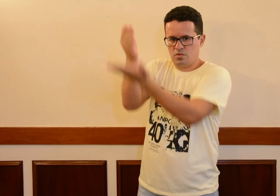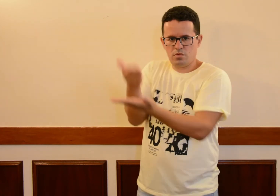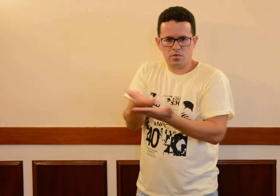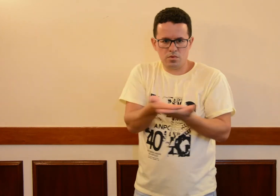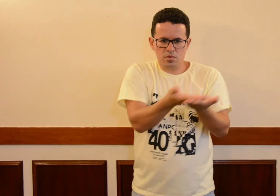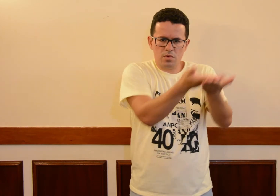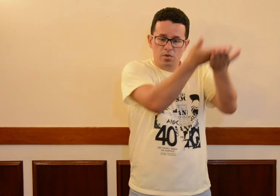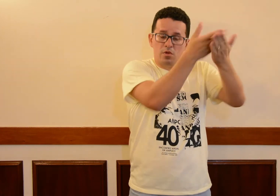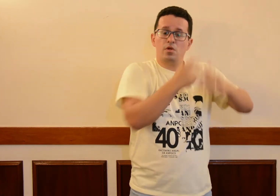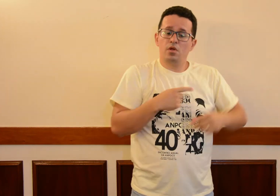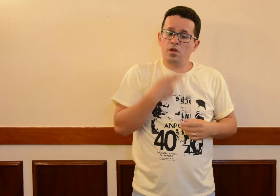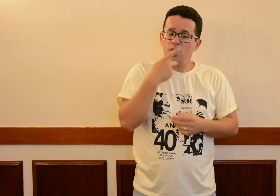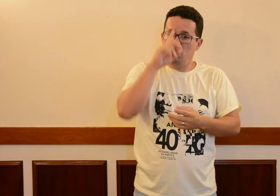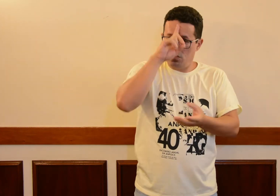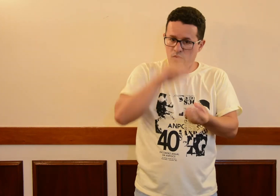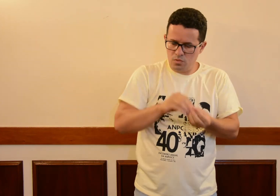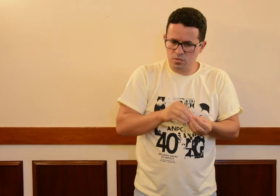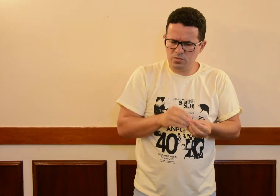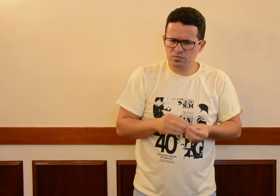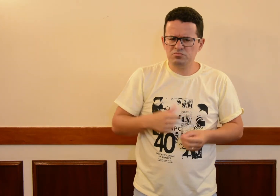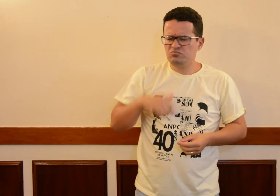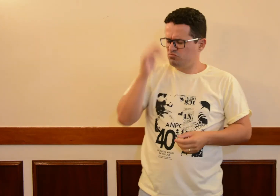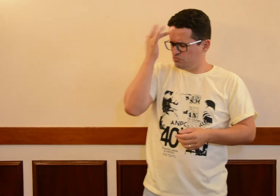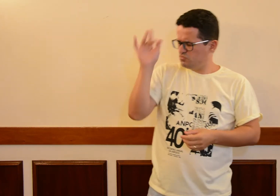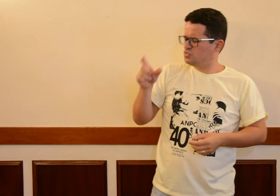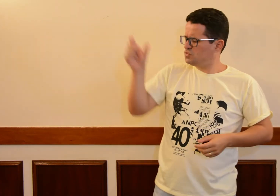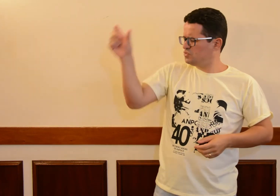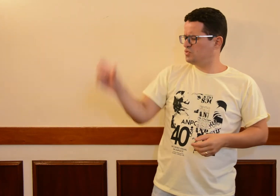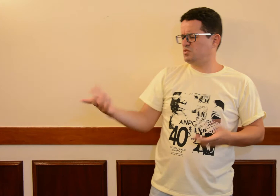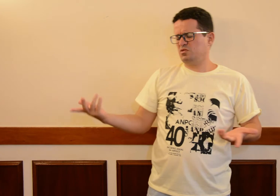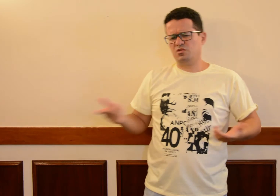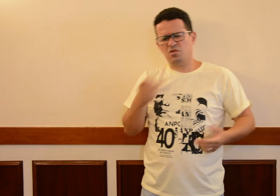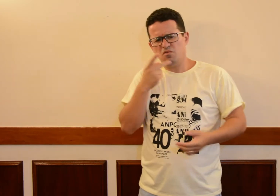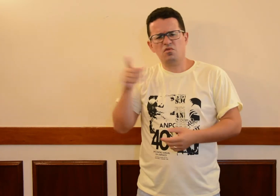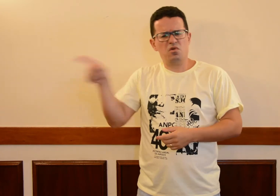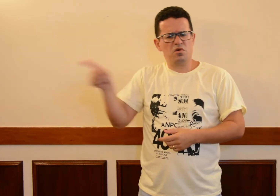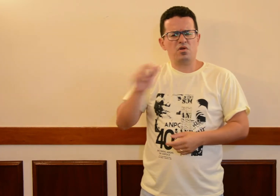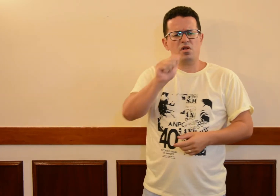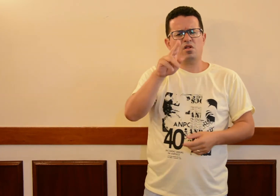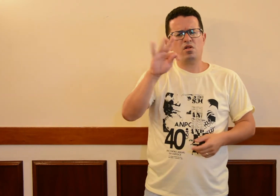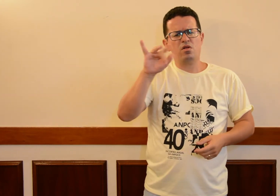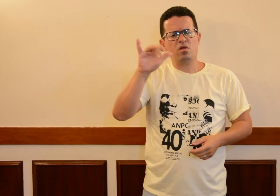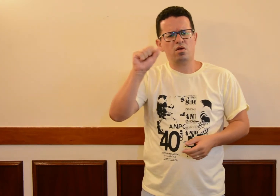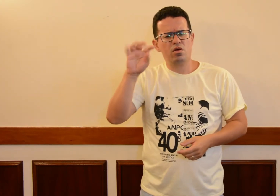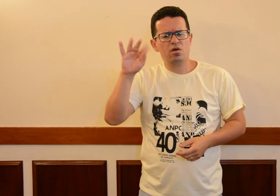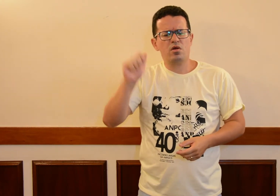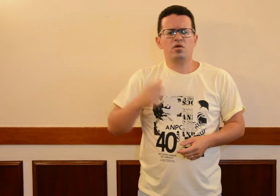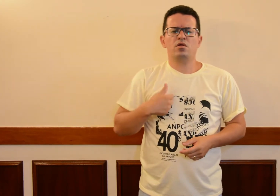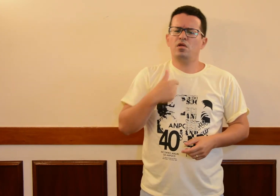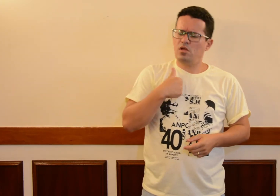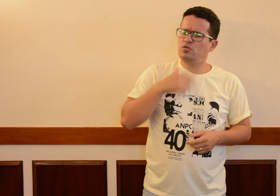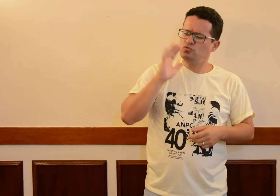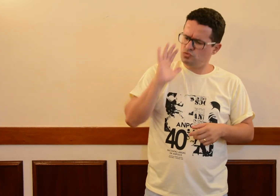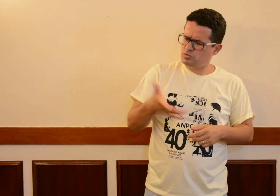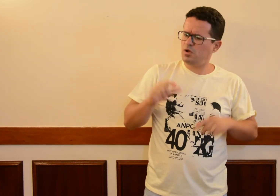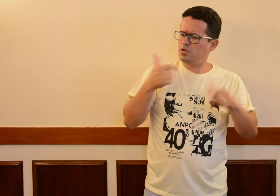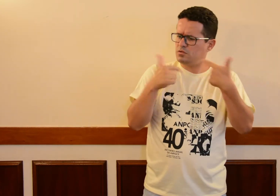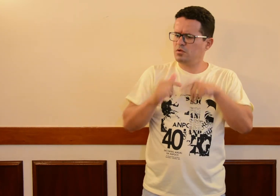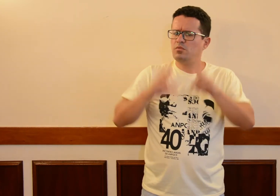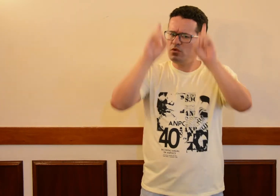completou: eu não sei o que ele tem, disseram que o cara é autista. Olha, eu já trabalhei com PCDs. A gente tem uns físicos, sem